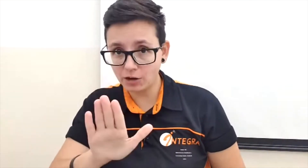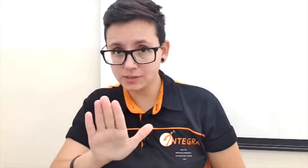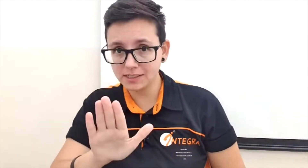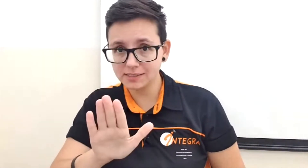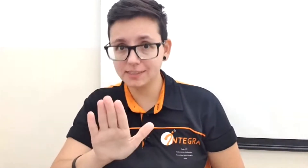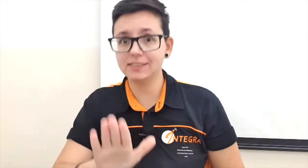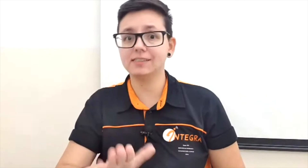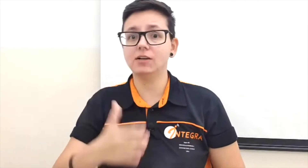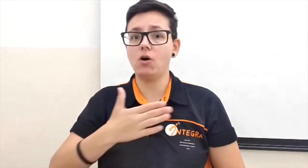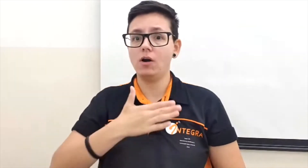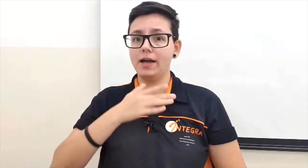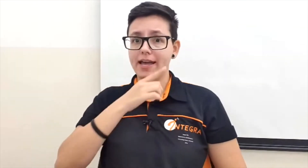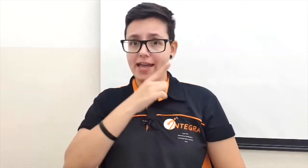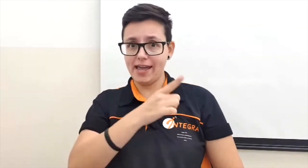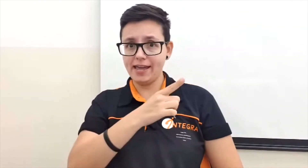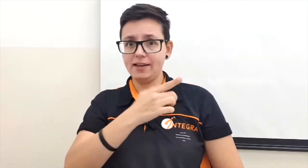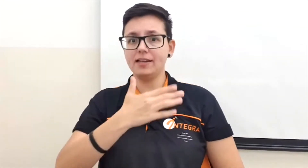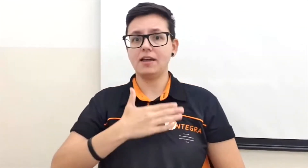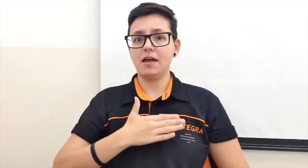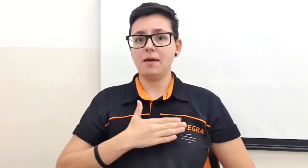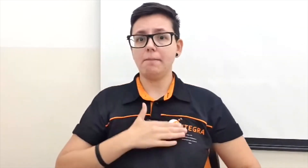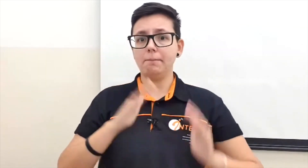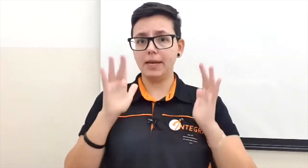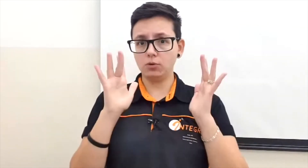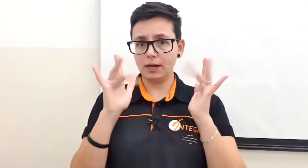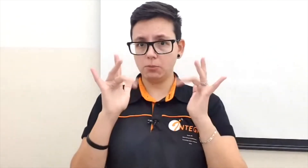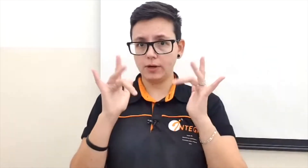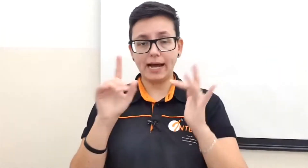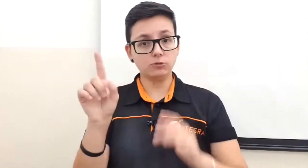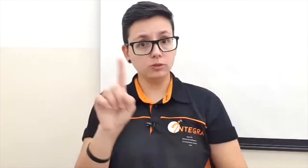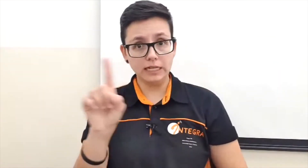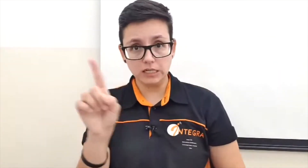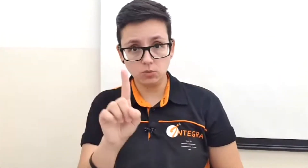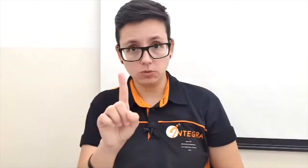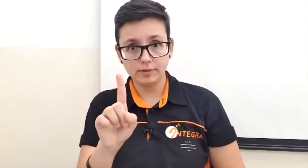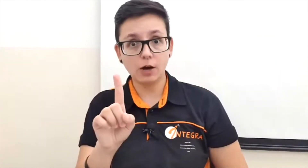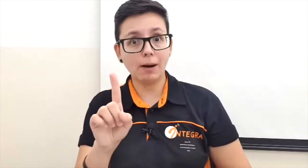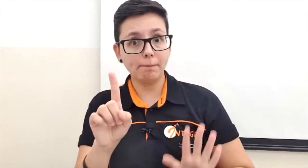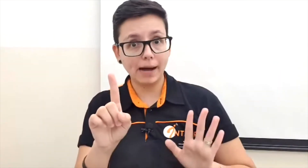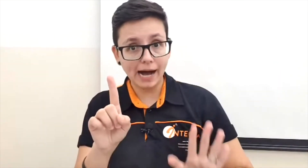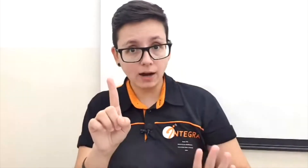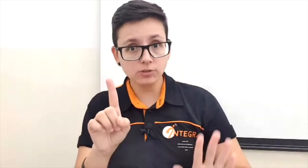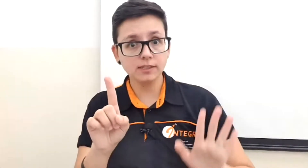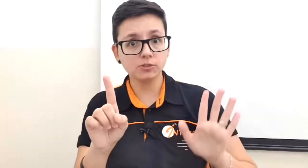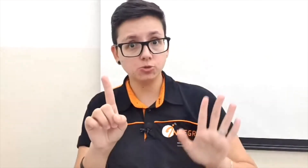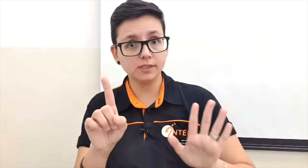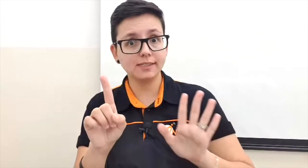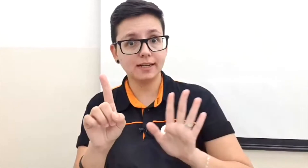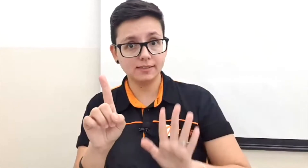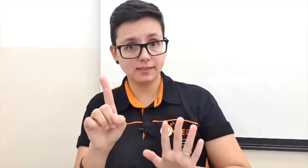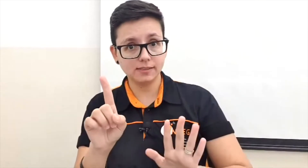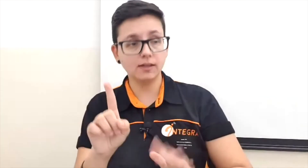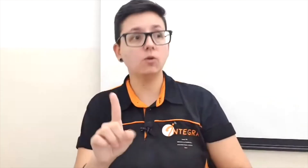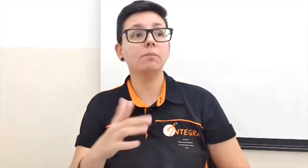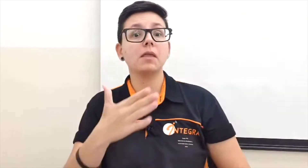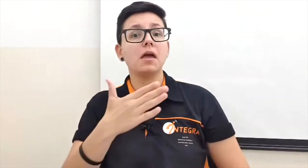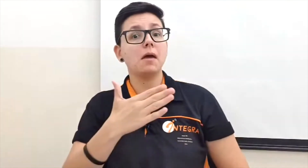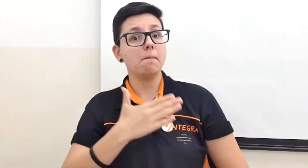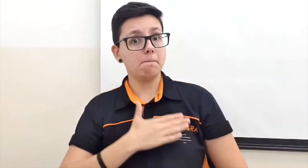na sinalização, ó. Ele, meu namorado, não. Dá uma pausa na sua sinalização,